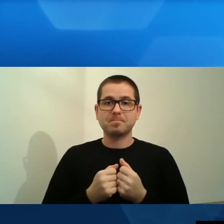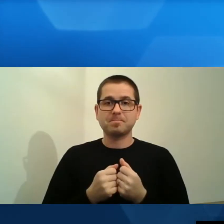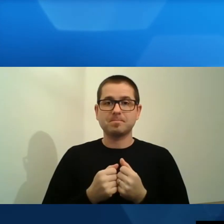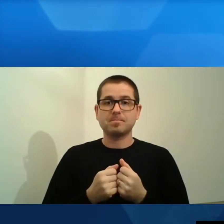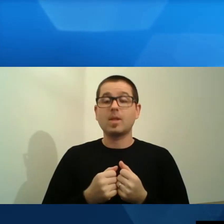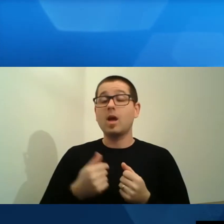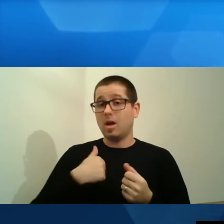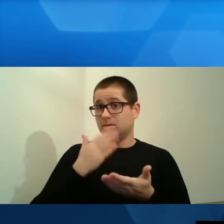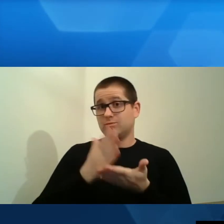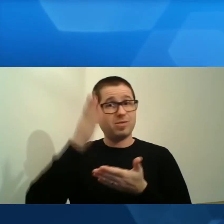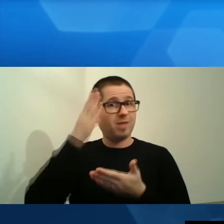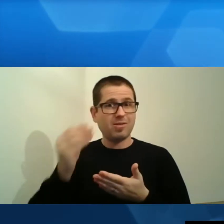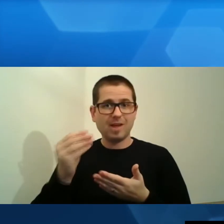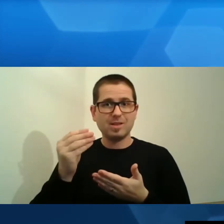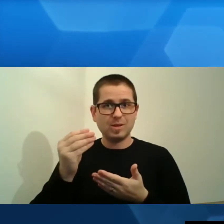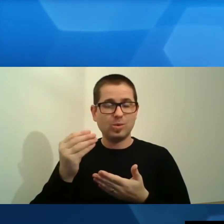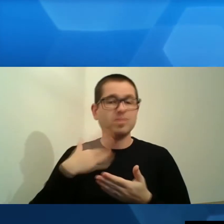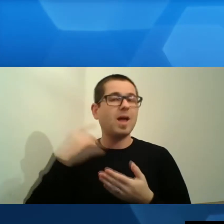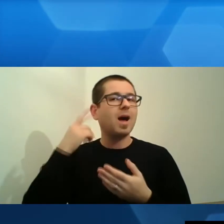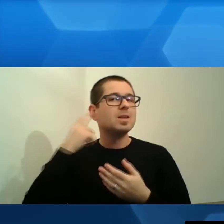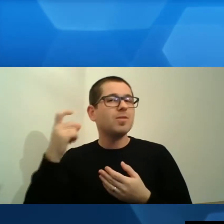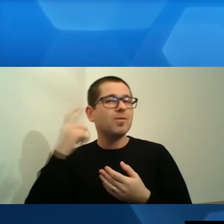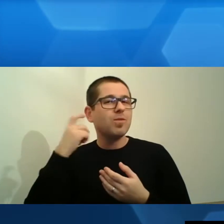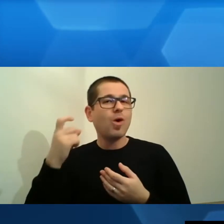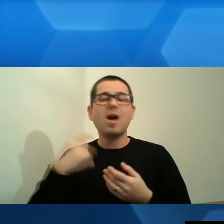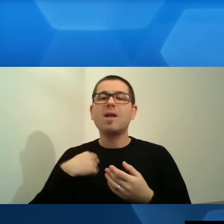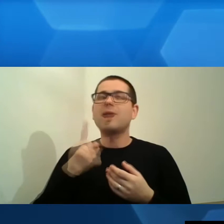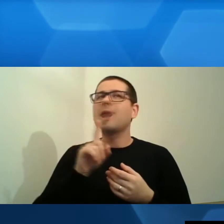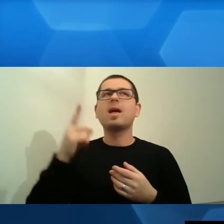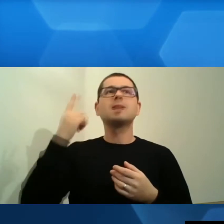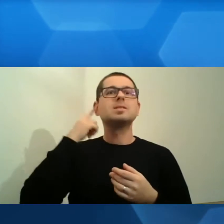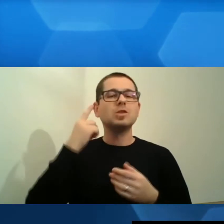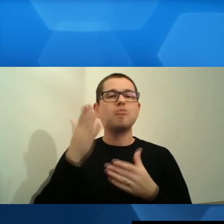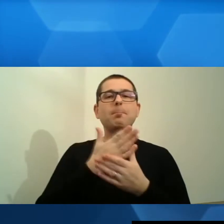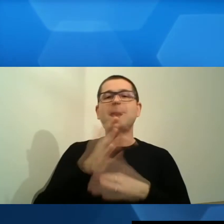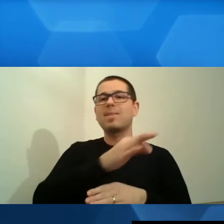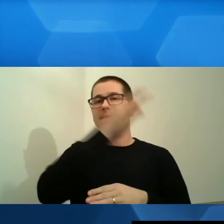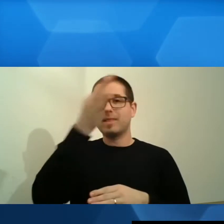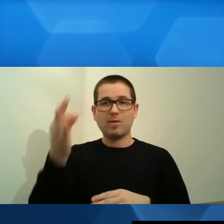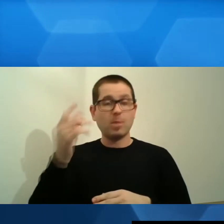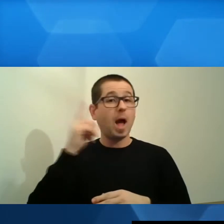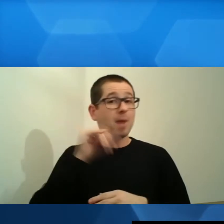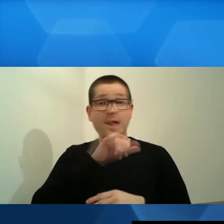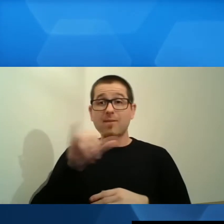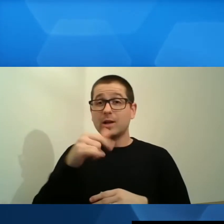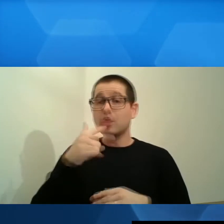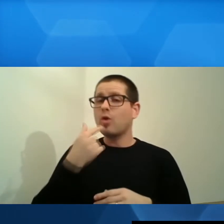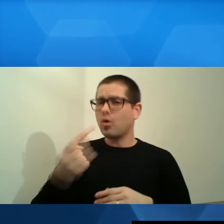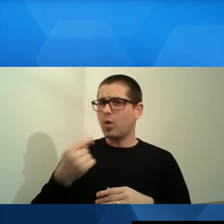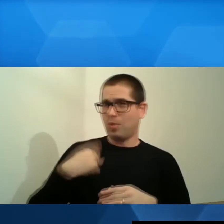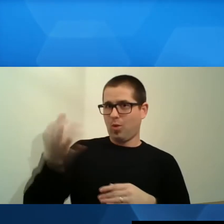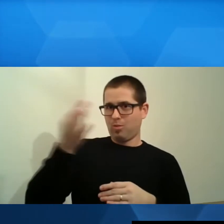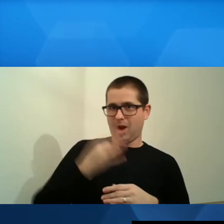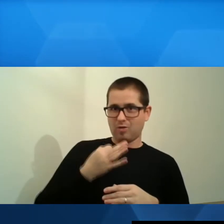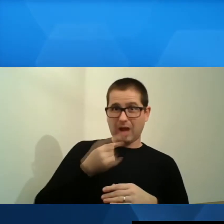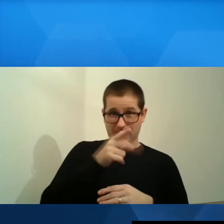Navadil sem se nanj do te mere, da ga niti približno ne slišim tekom dneva, ampak vsakič, ko me kdo vpraša, a ti